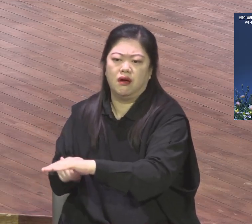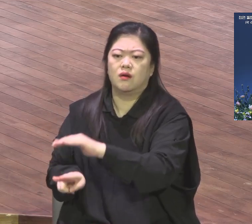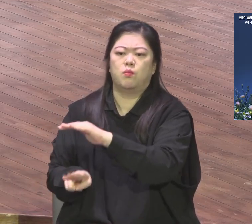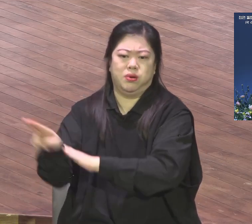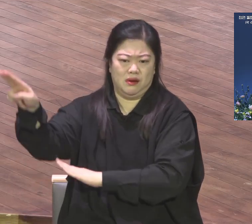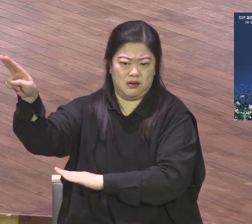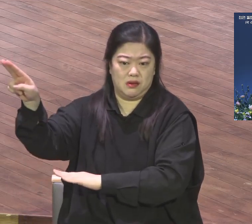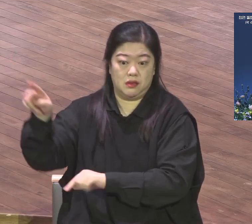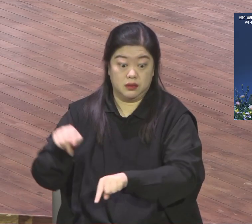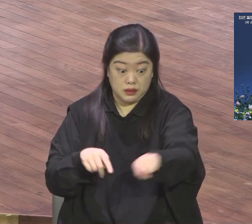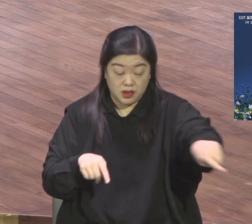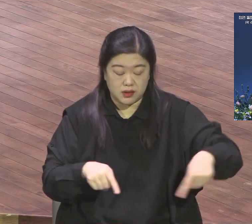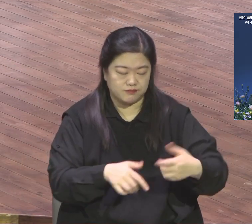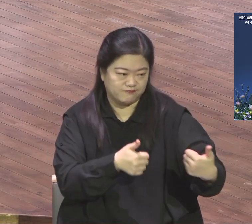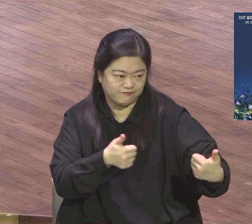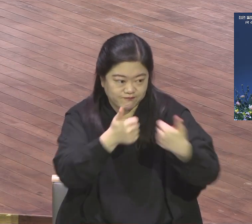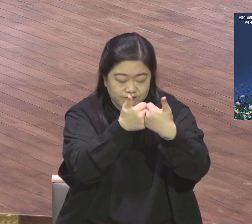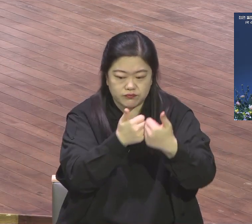삶을 살았는지